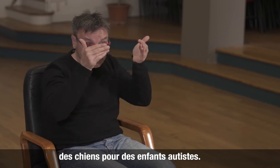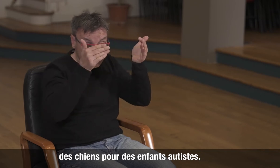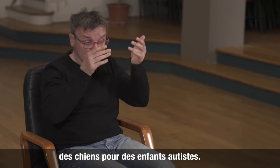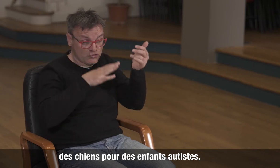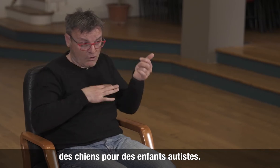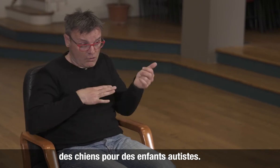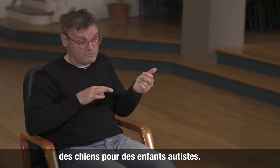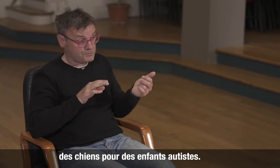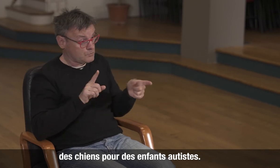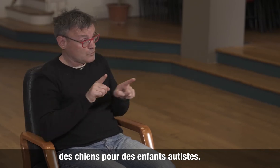autistes.